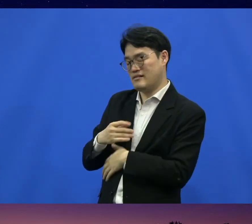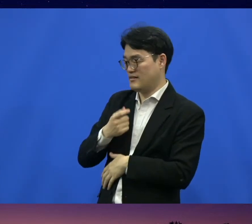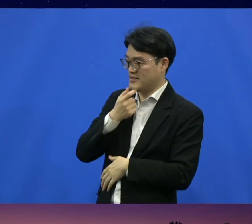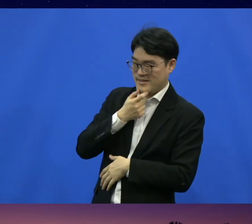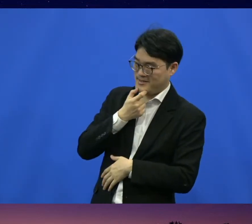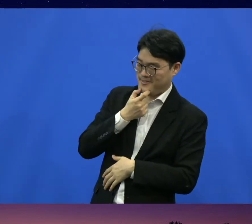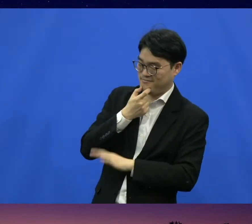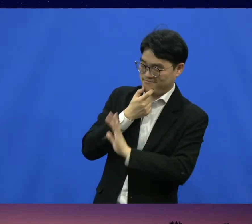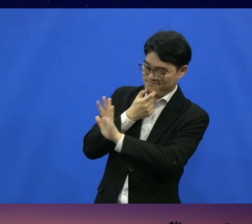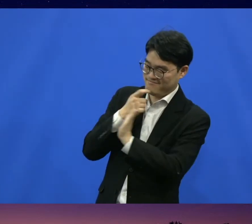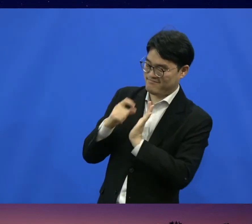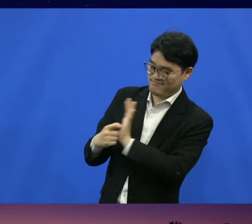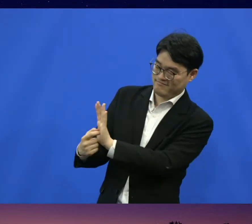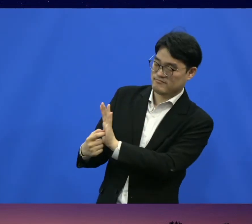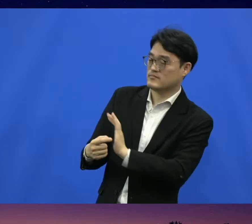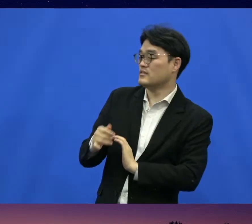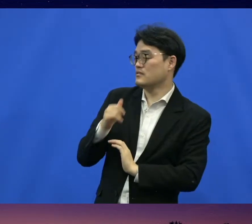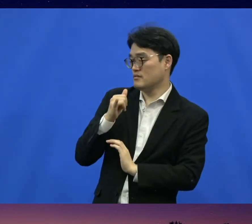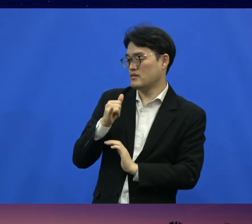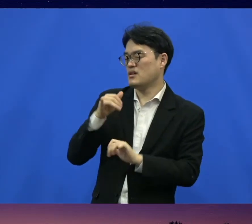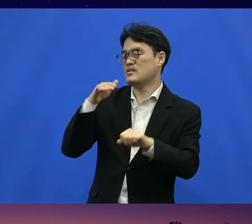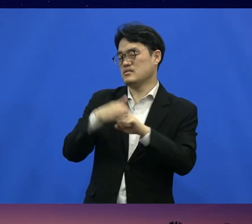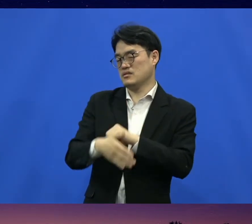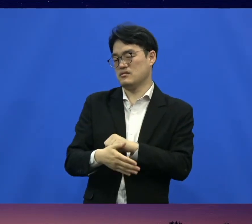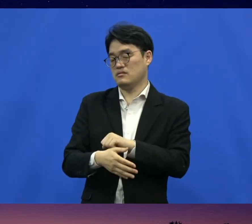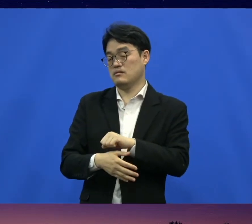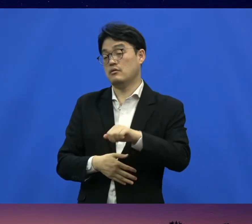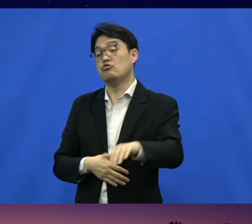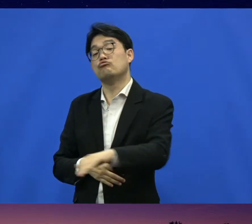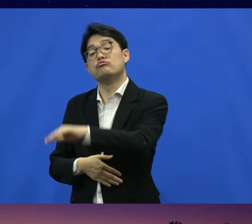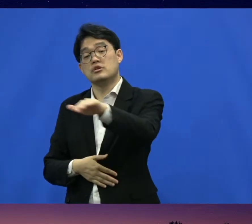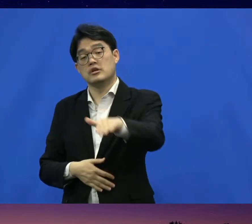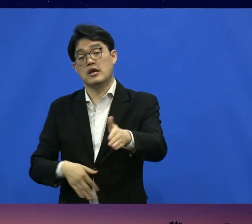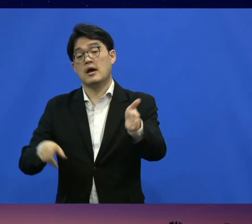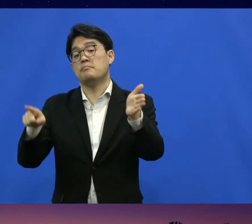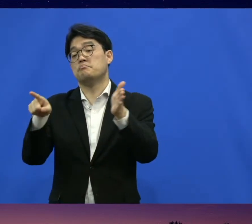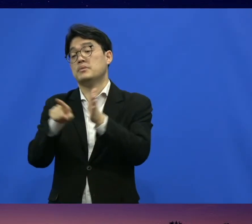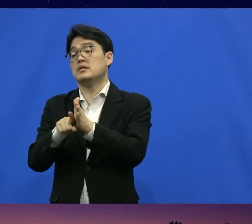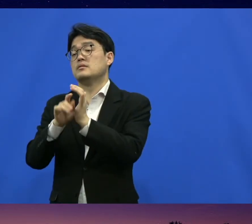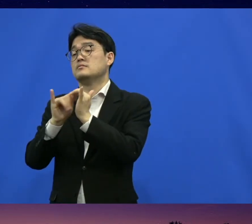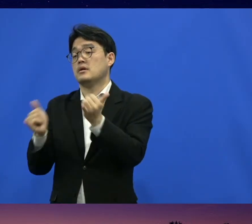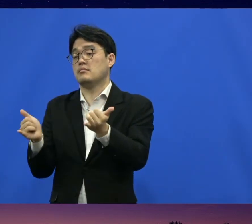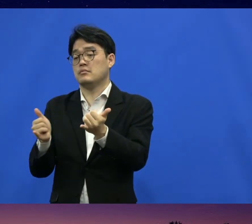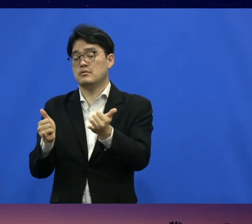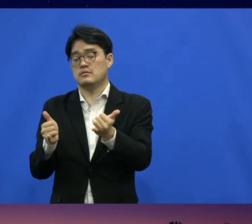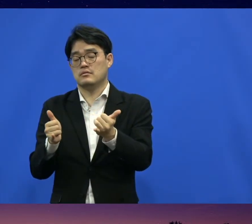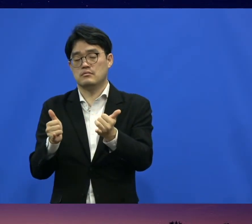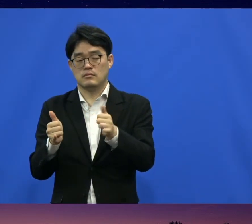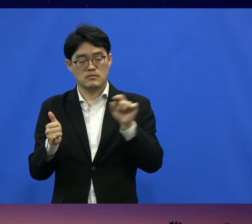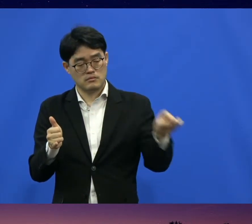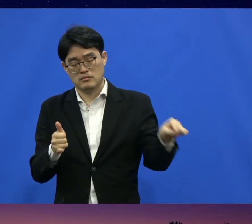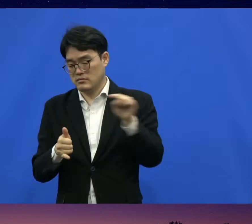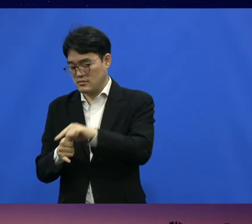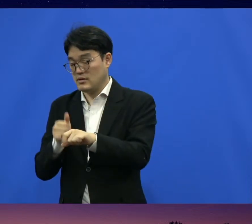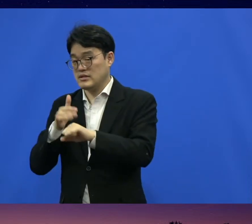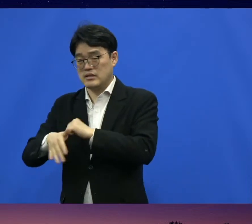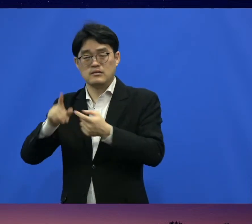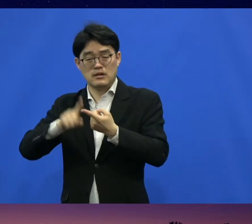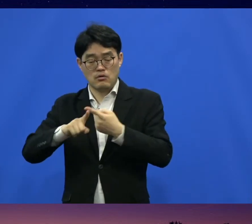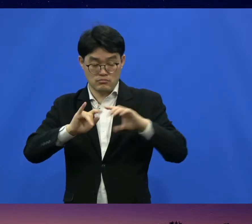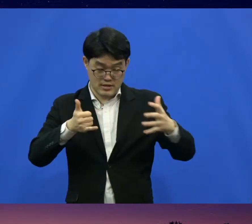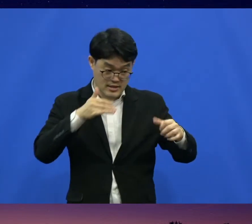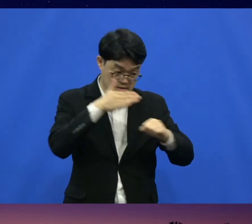여러분, 우리의 선택은 그런 실리적 선택이 아니라 이해타산에 의해서 우리는 결정 내리는 게 아니라 우리의 삶의